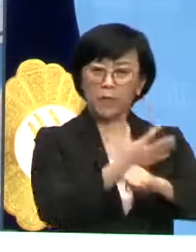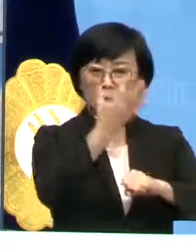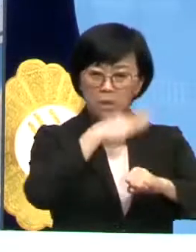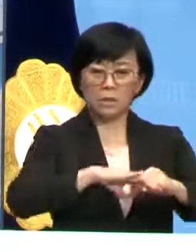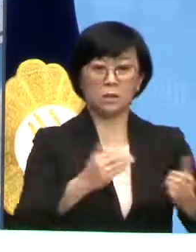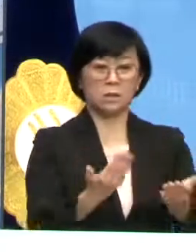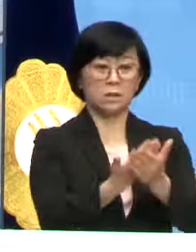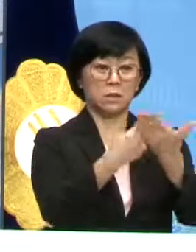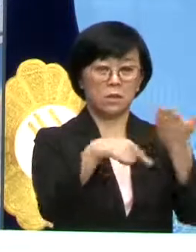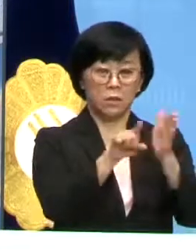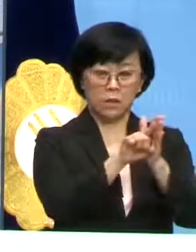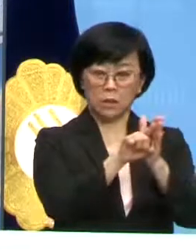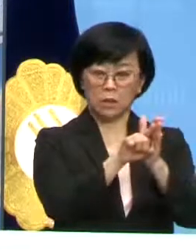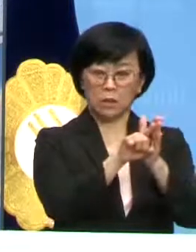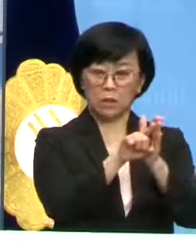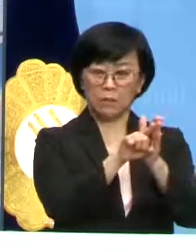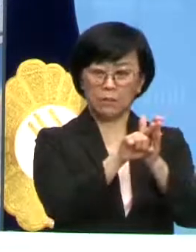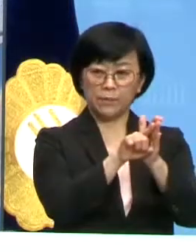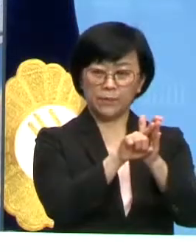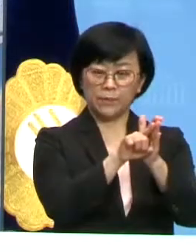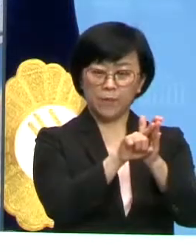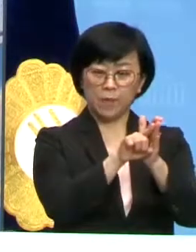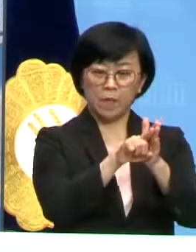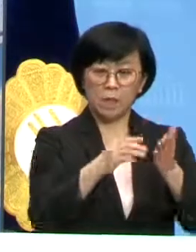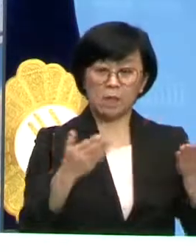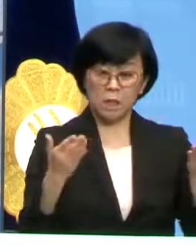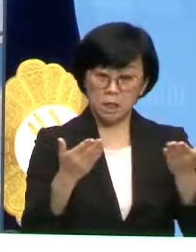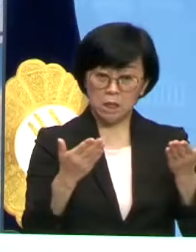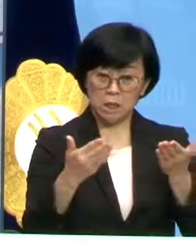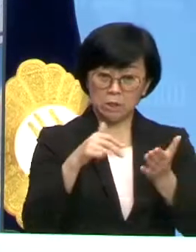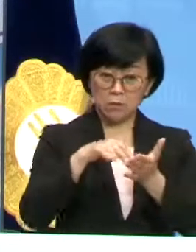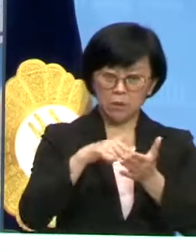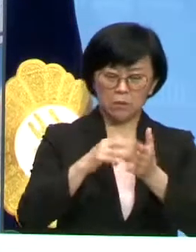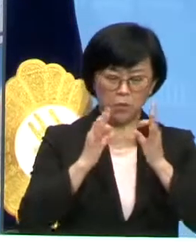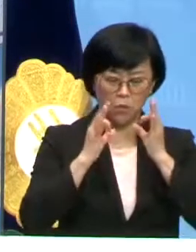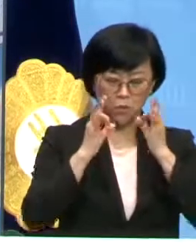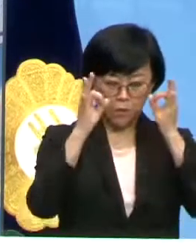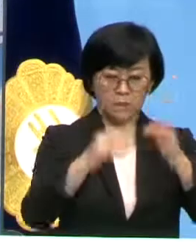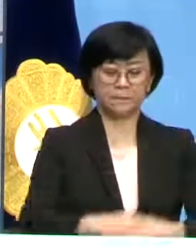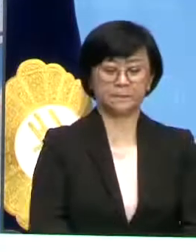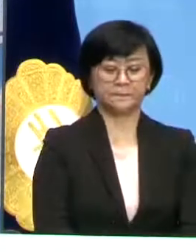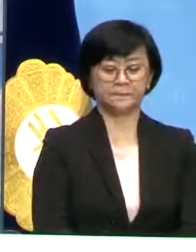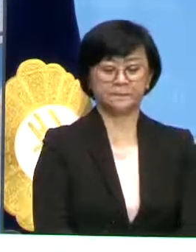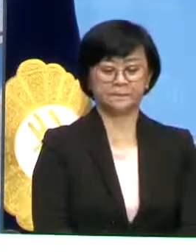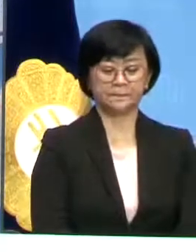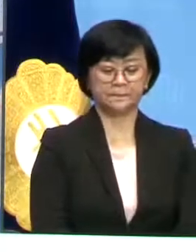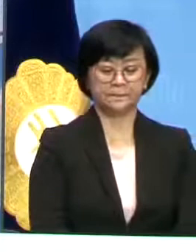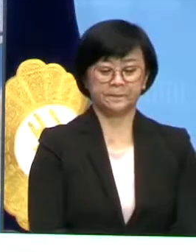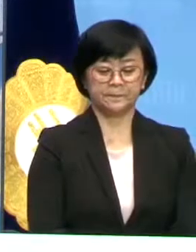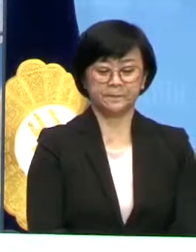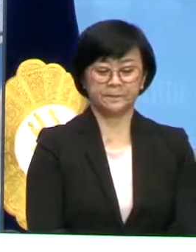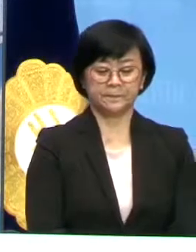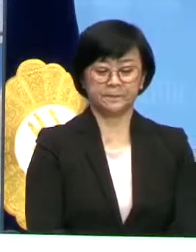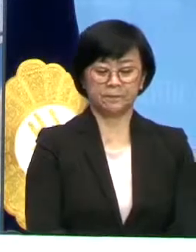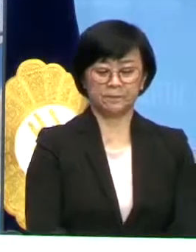증진시킬 수 있도록 정무위 차원에서도 최선의 노력을 다하겠다는 말씀을 드리겠습니다